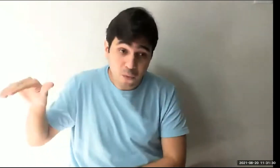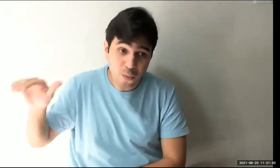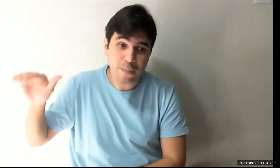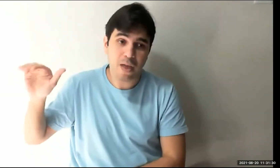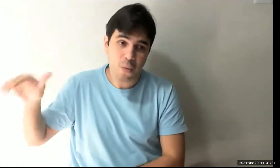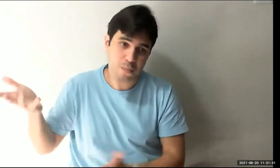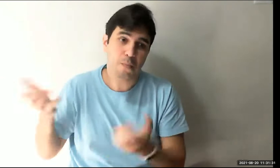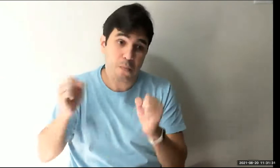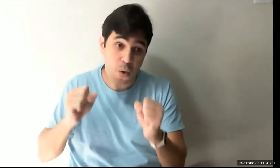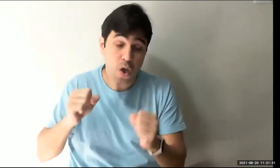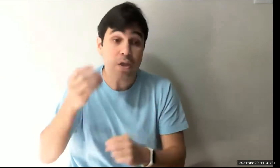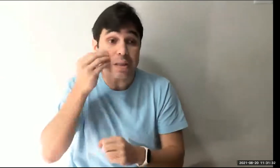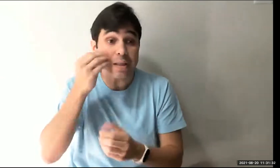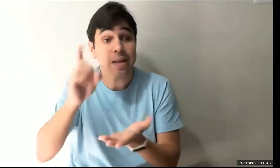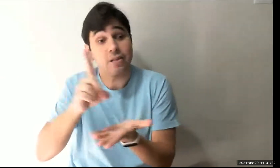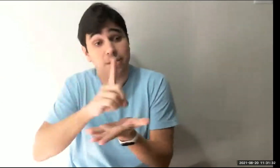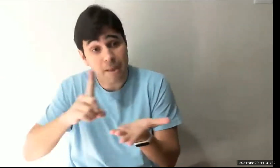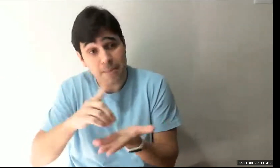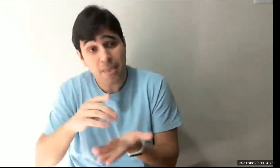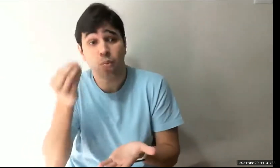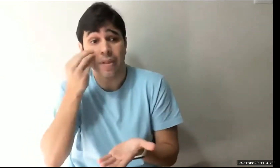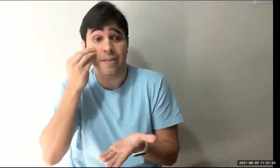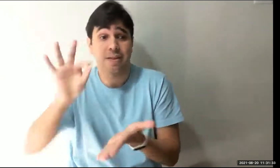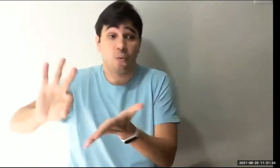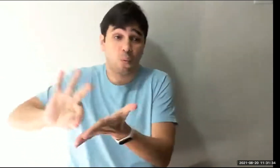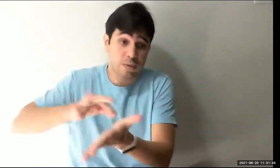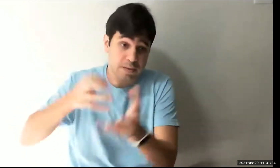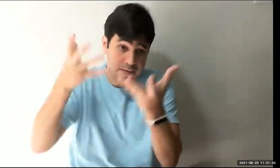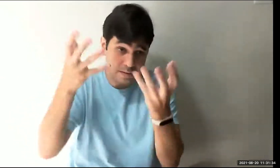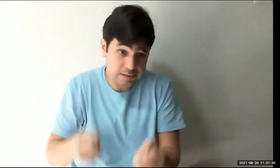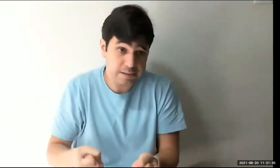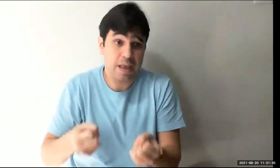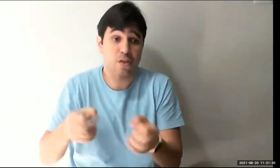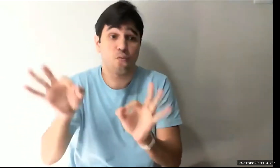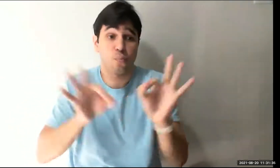sinais especificamente. Então, eu faço um trabalho mesmo de apoio, sabe?